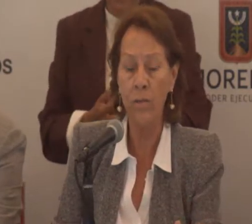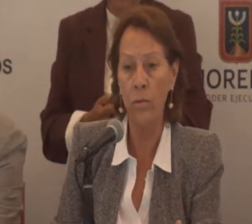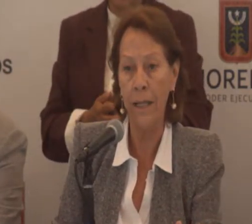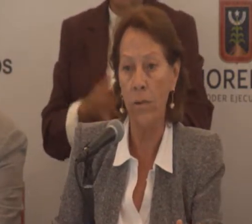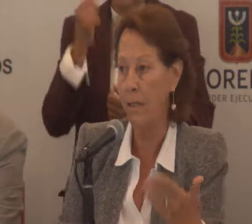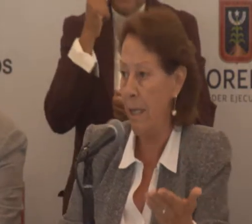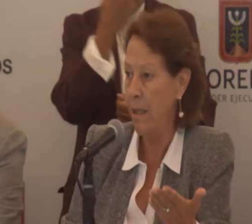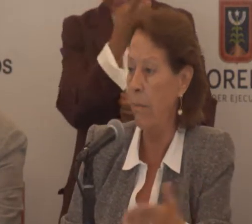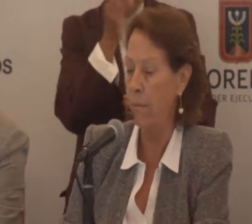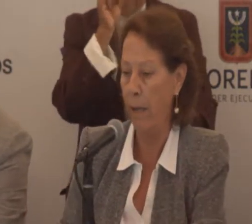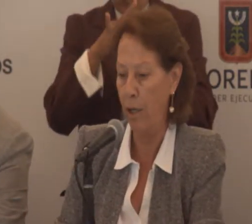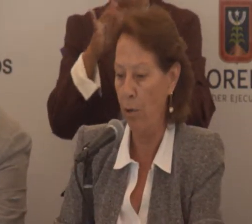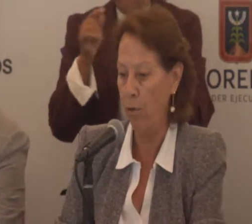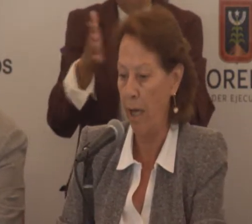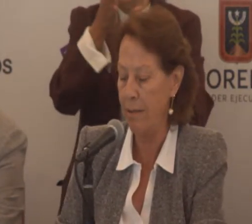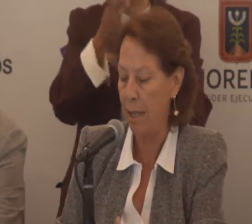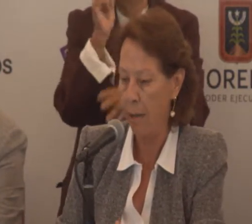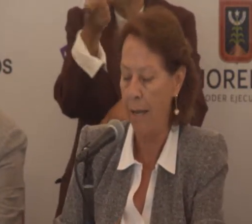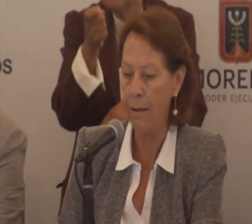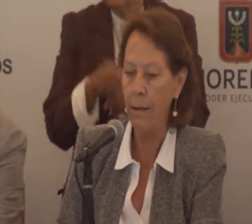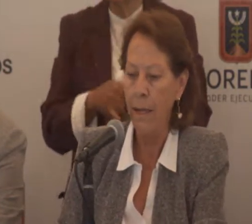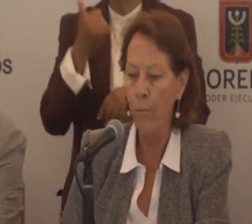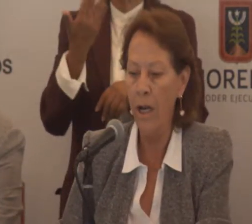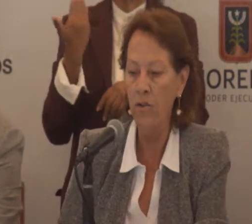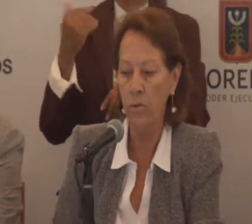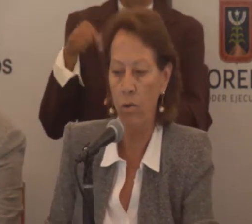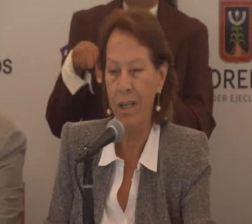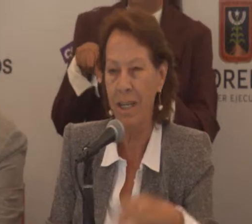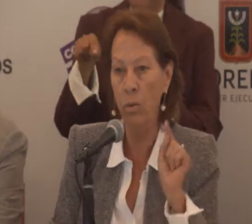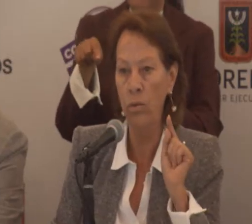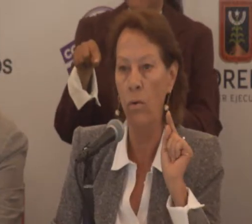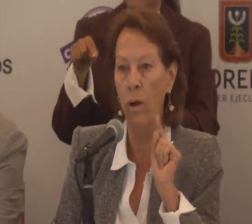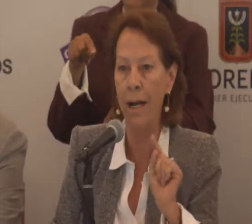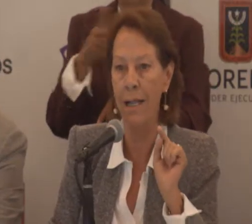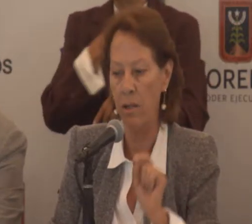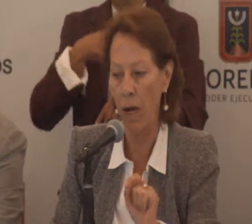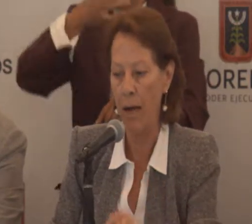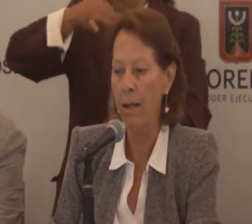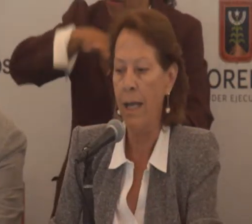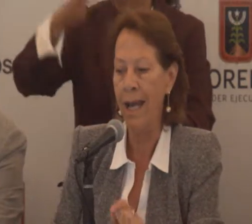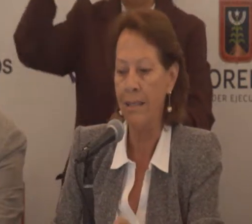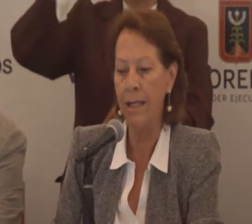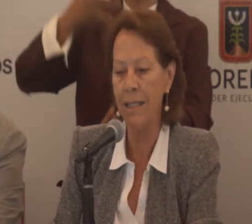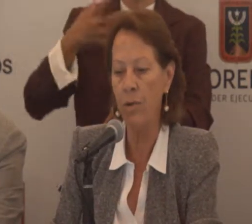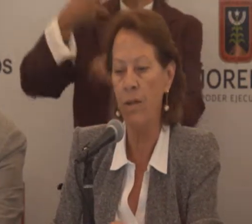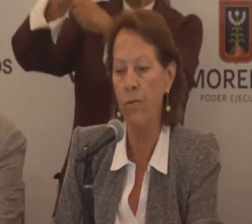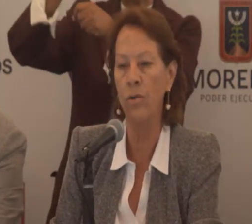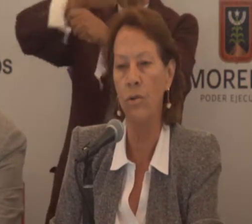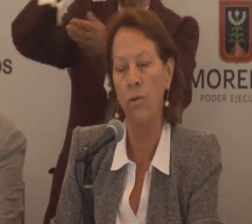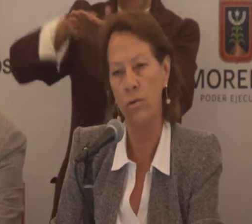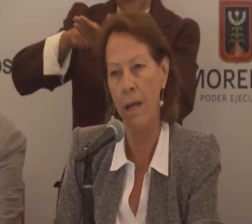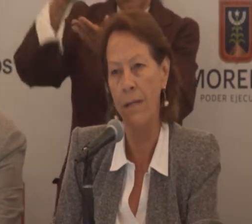Y algo que es un dato reciente que yo creo que hay que celebrar, Morelos obtuvo el segundo lugar nacional en la asignación